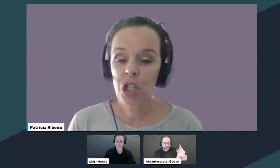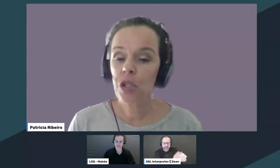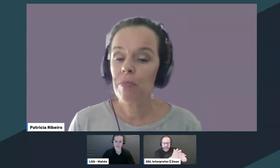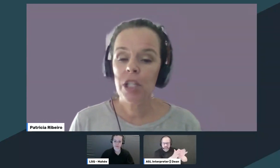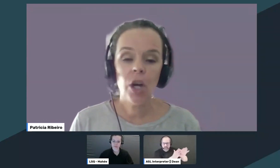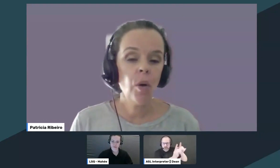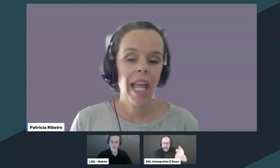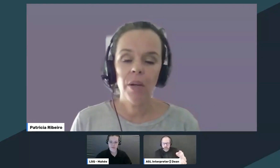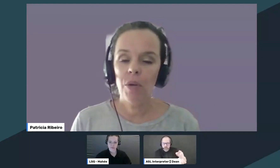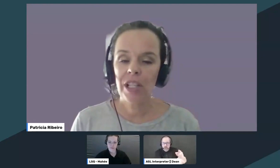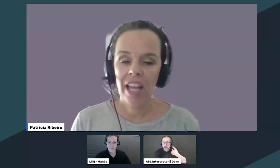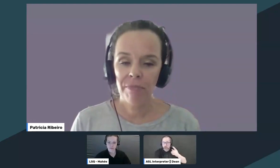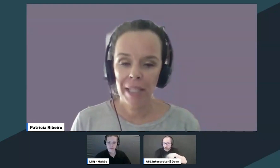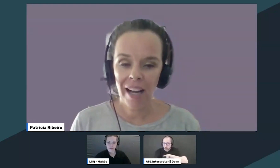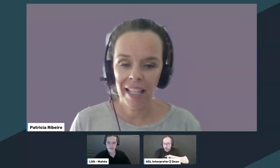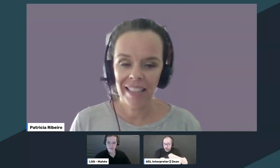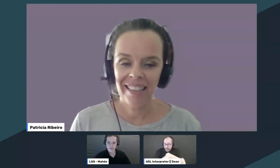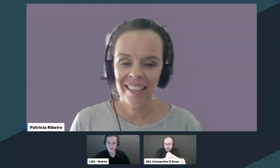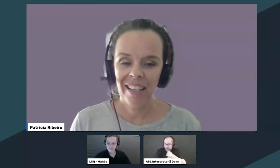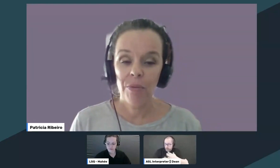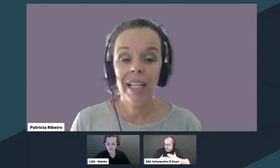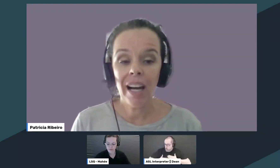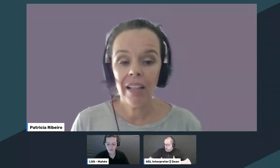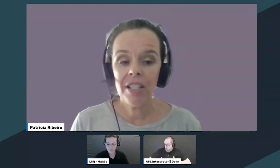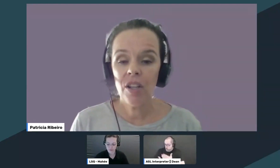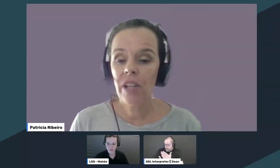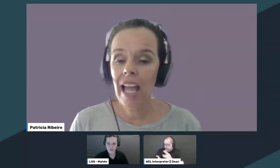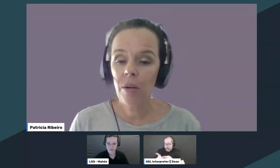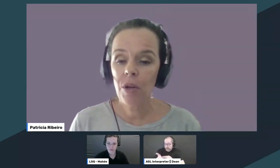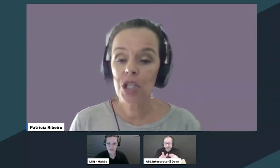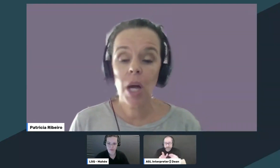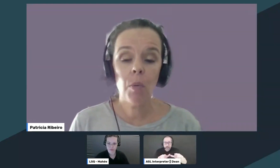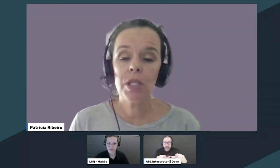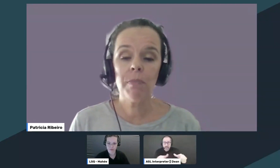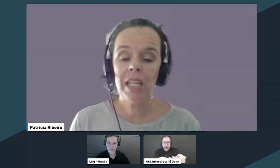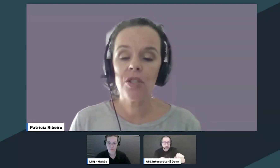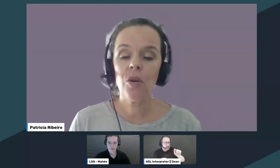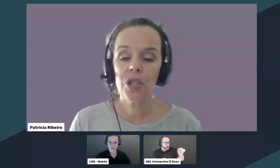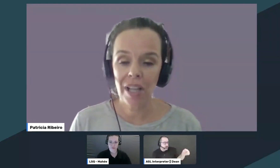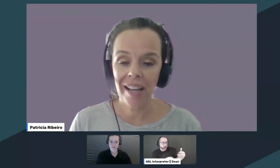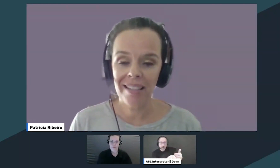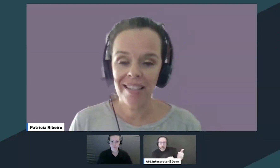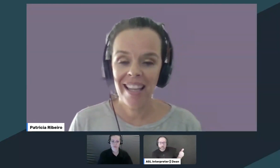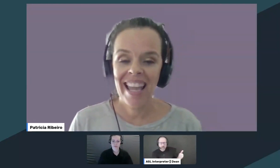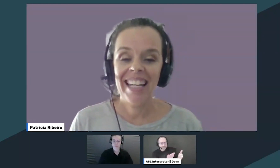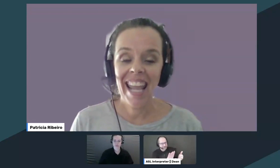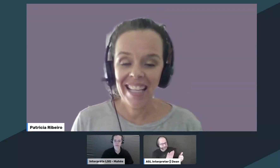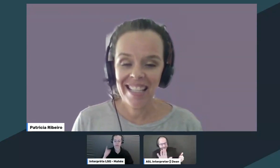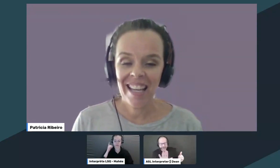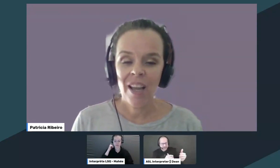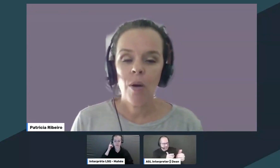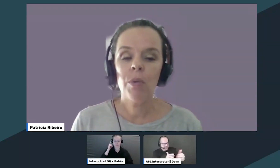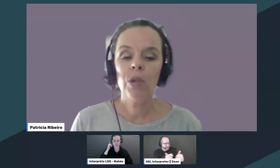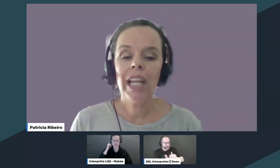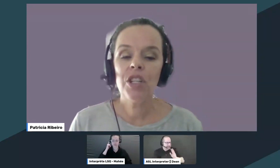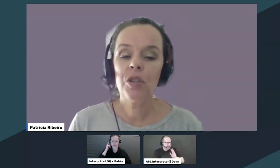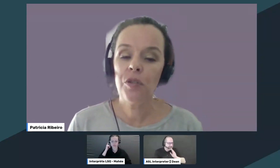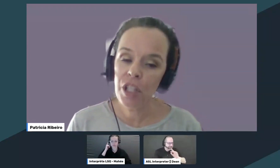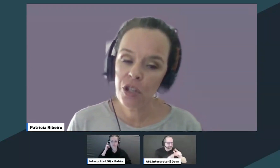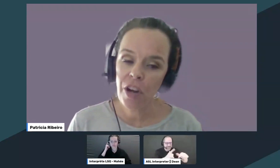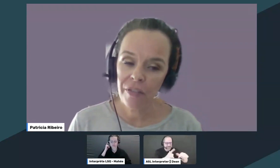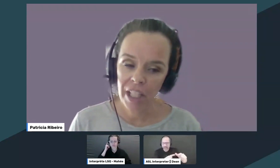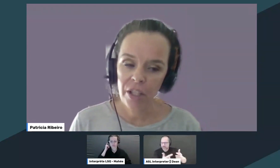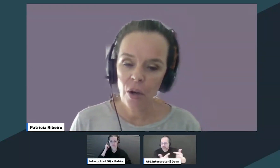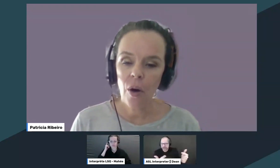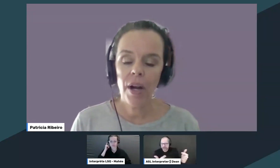que lorsque nous nous battons pour les droits de la personne, aucune langue ne doit être laissée de côté, quelle que soit la langue parlée ou signée. Ensuite,